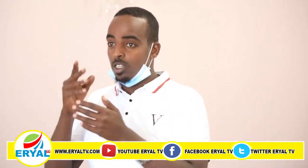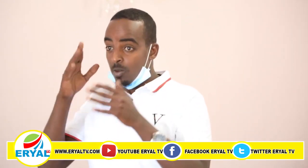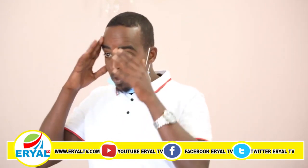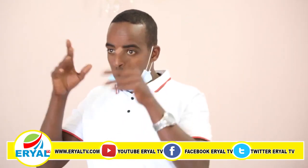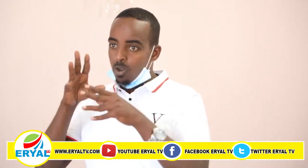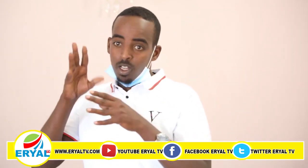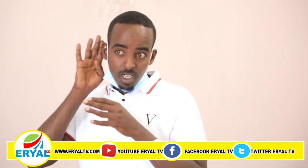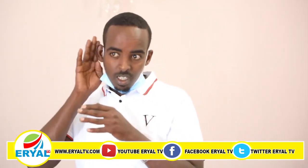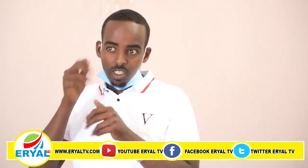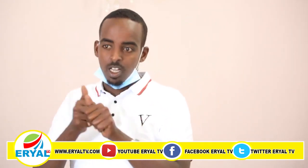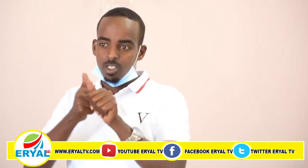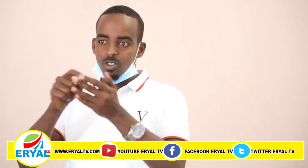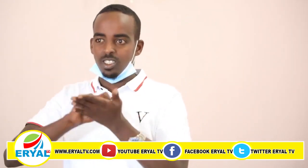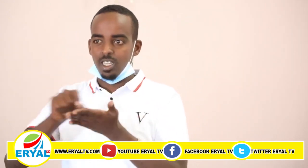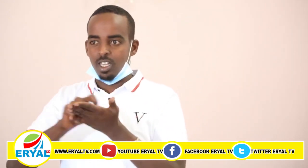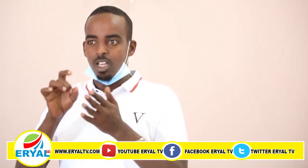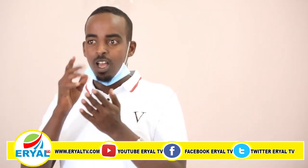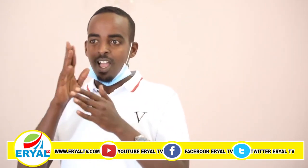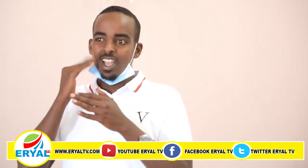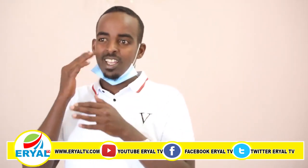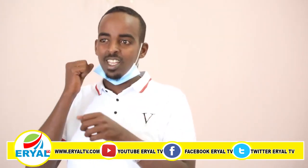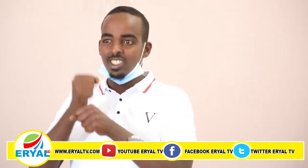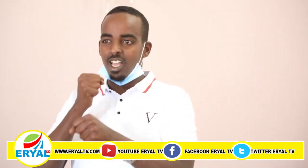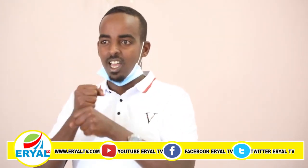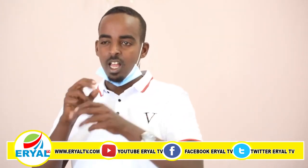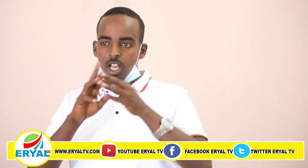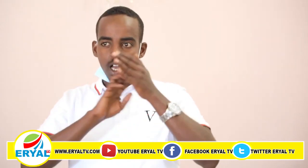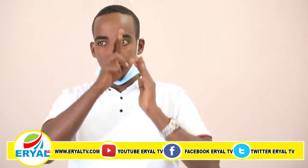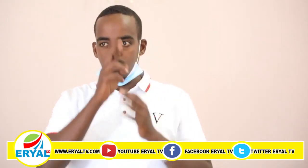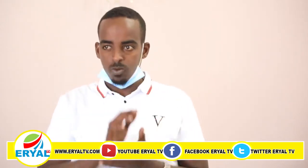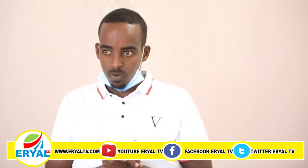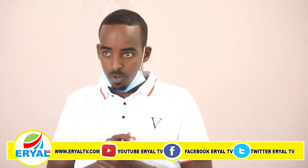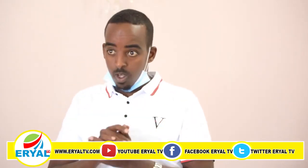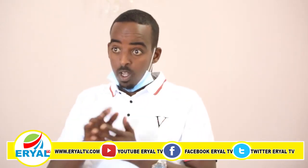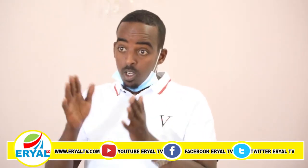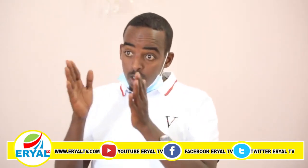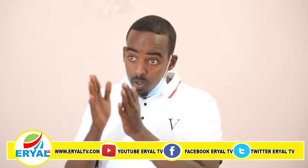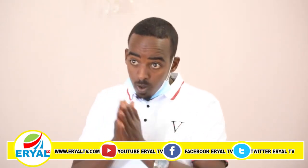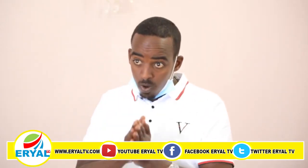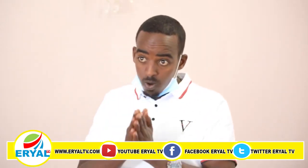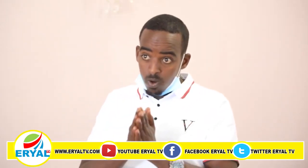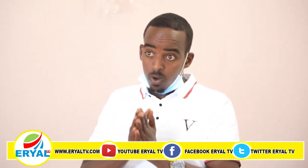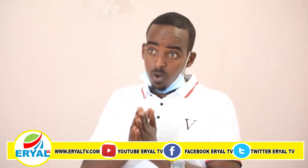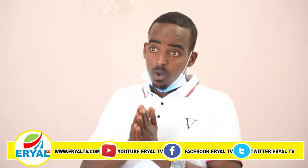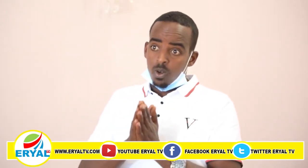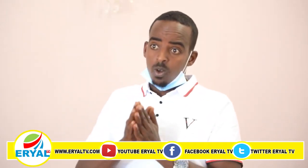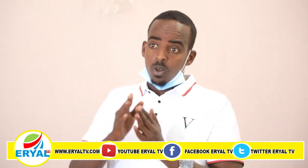qaba. Aad baan ugu mahadnaqaynaa buu yidhi, madaxweynuhuna uu dhageystay, uu naga aqbalay codsigeega.